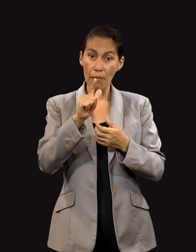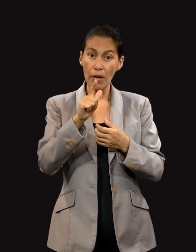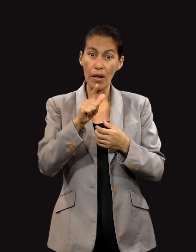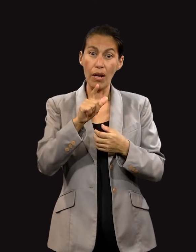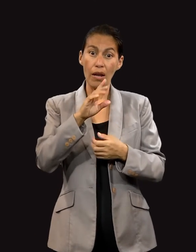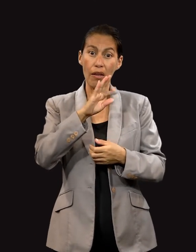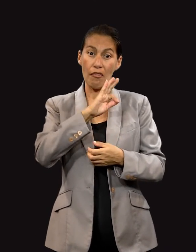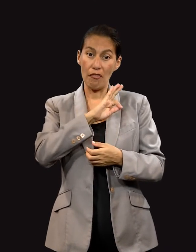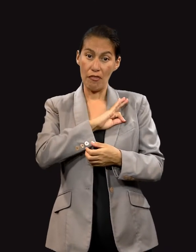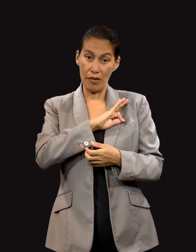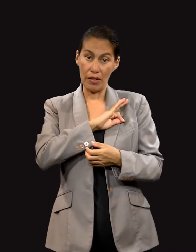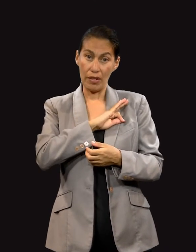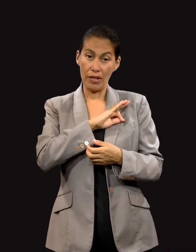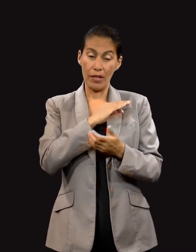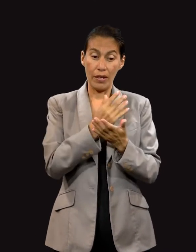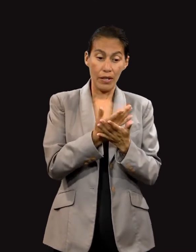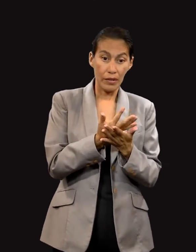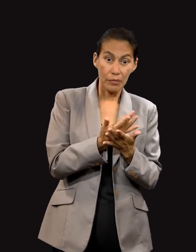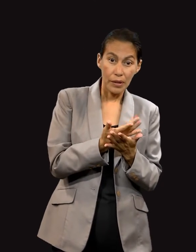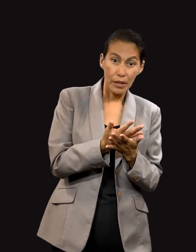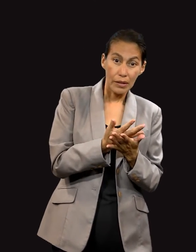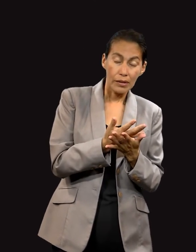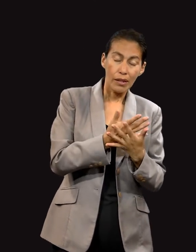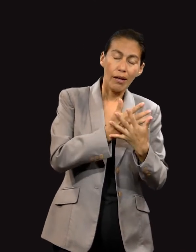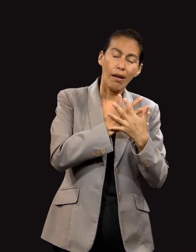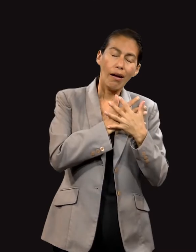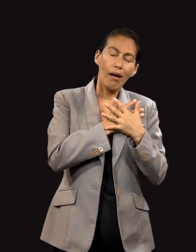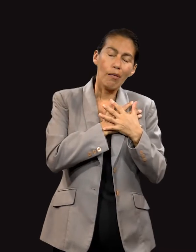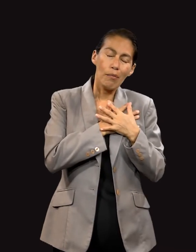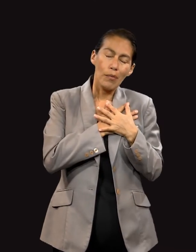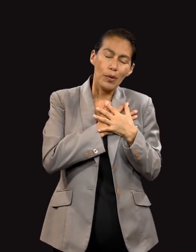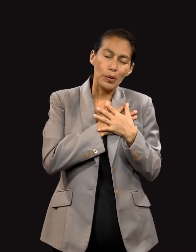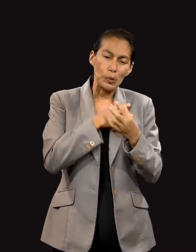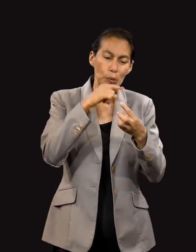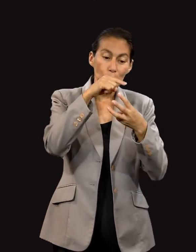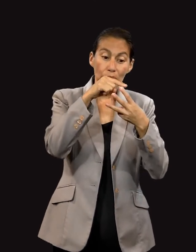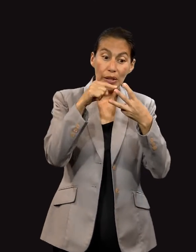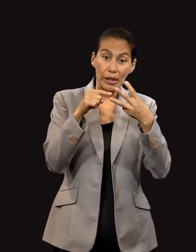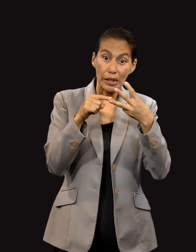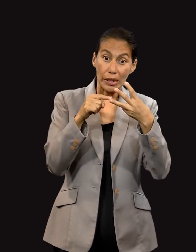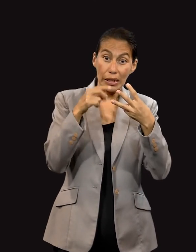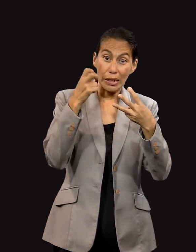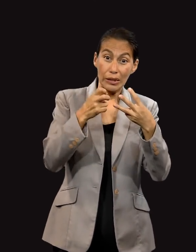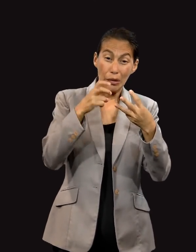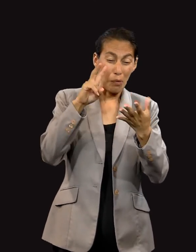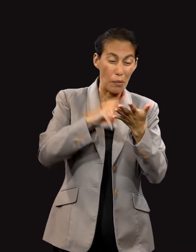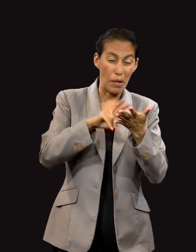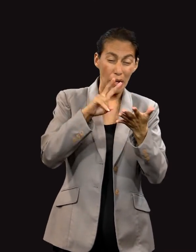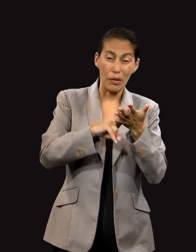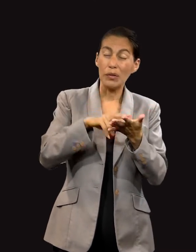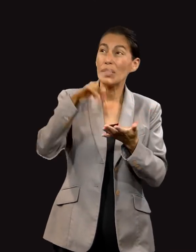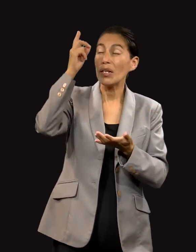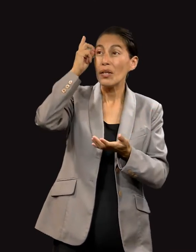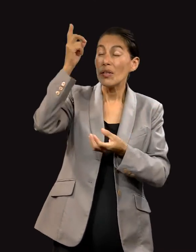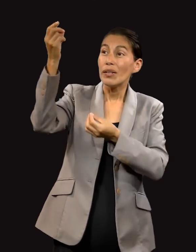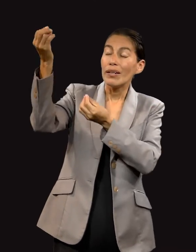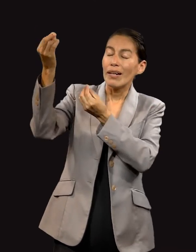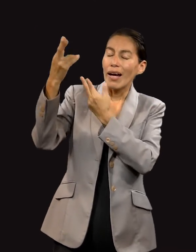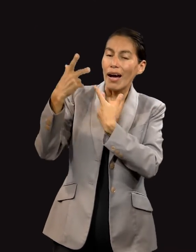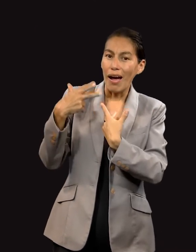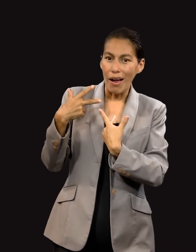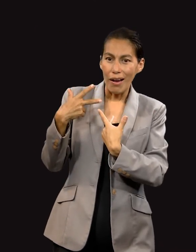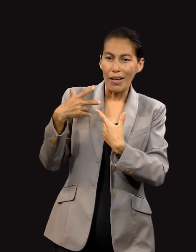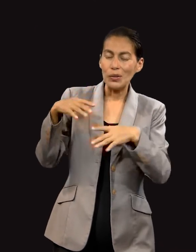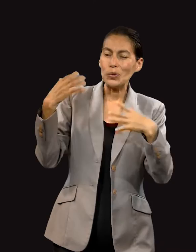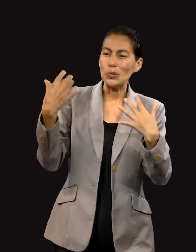La fe, la esperanza y el amor. Tres virtudes regalo de Dios para todos